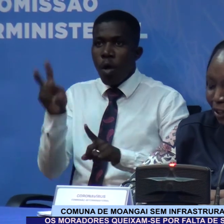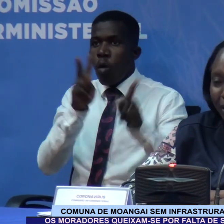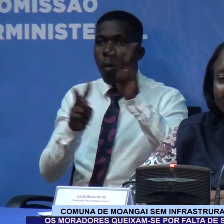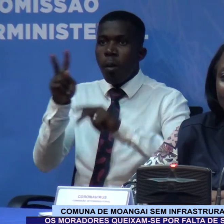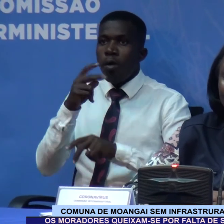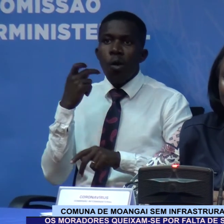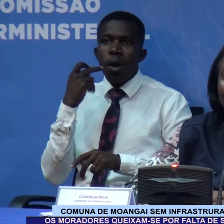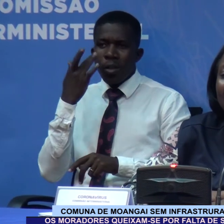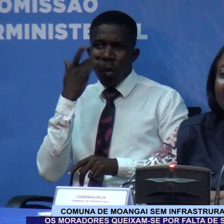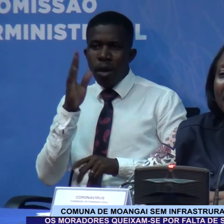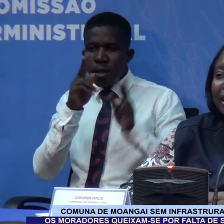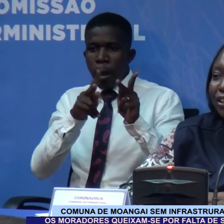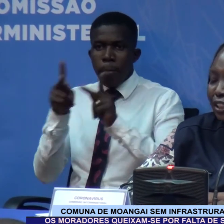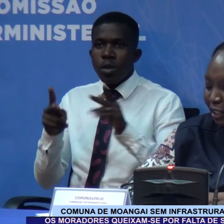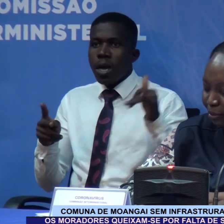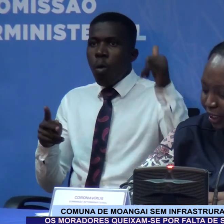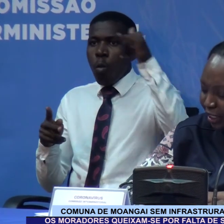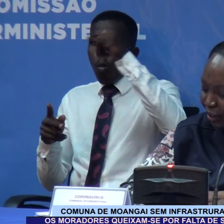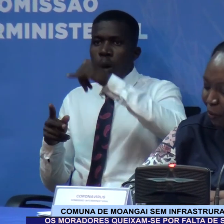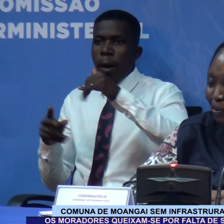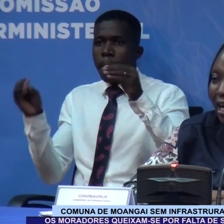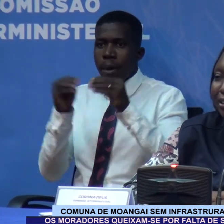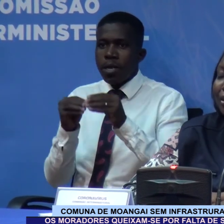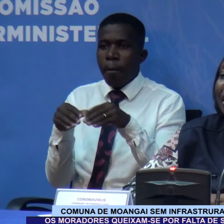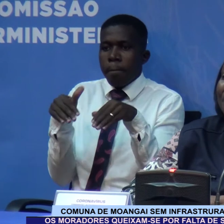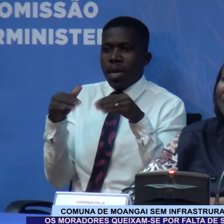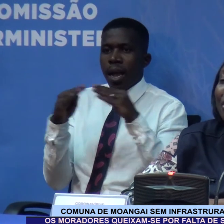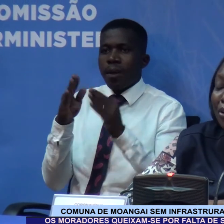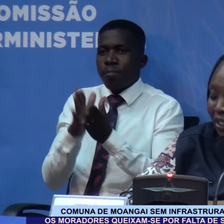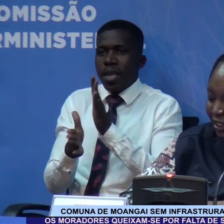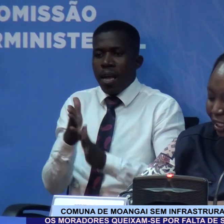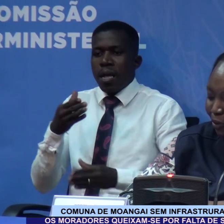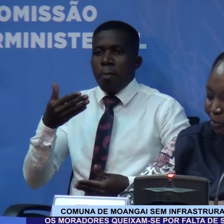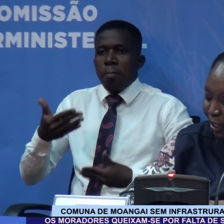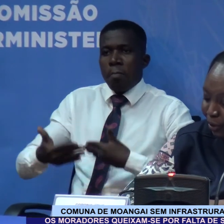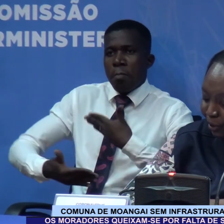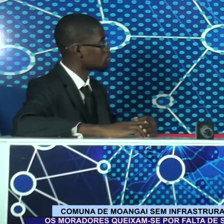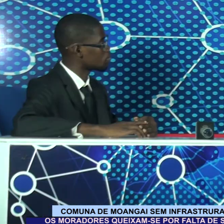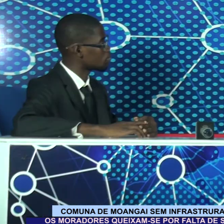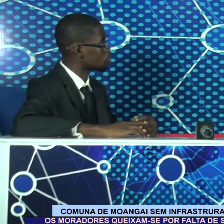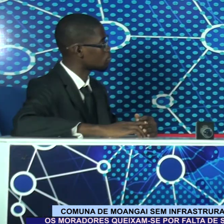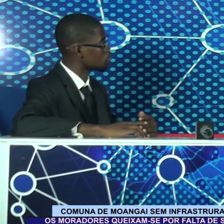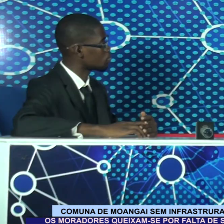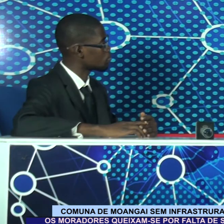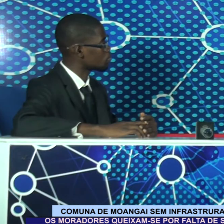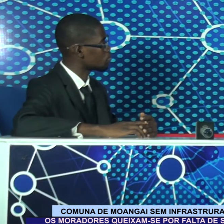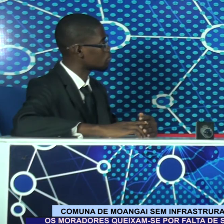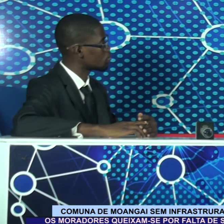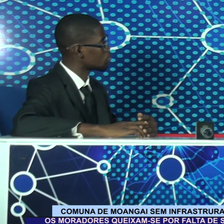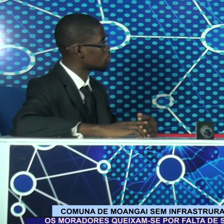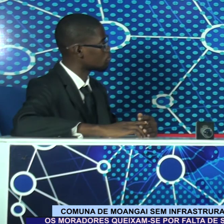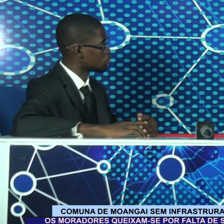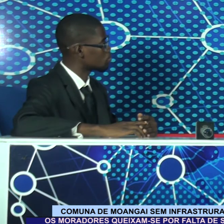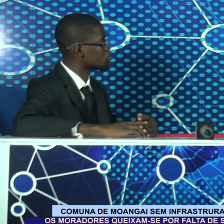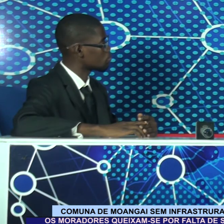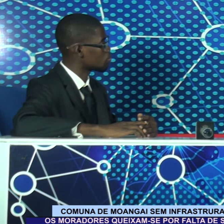que nós temos vivido atualmente. Angola tem muitas dificuldades, é um país tropical, é um país com grandes problemas de